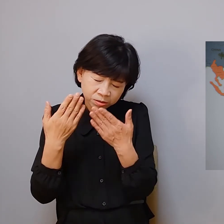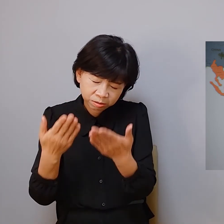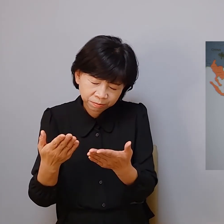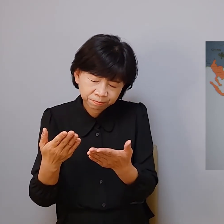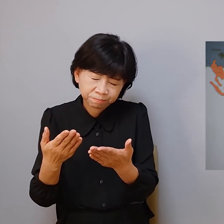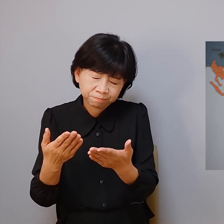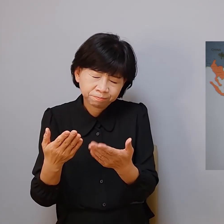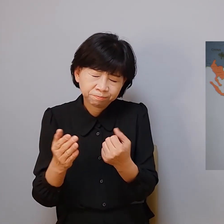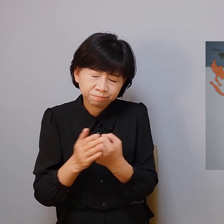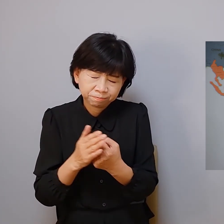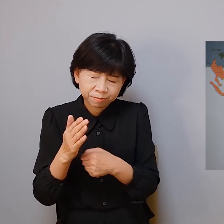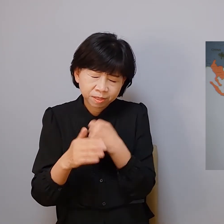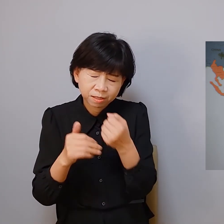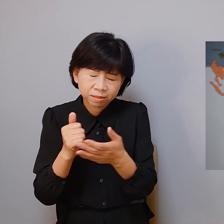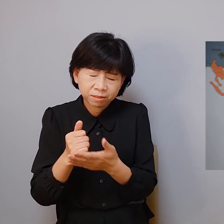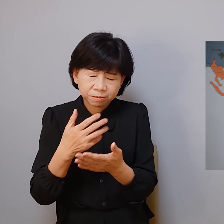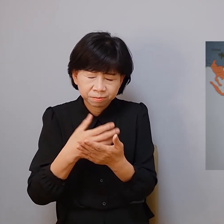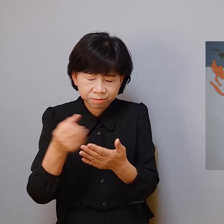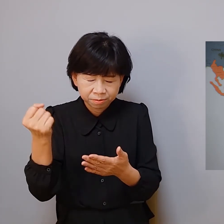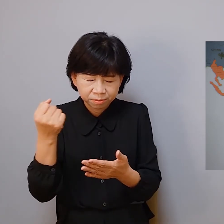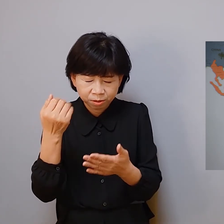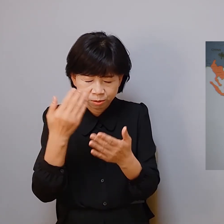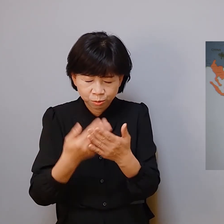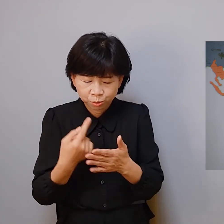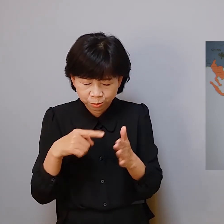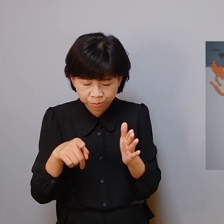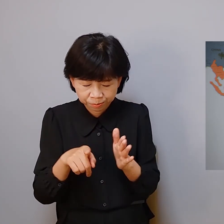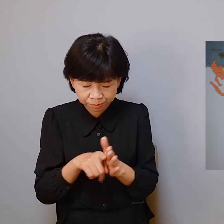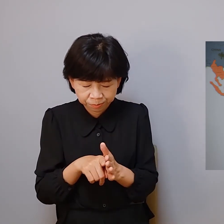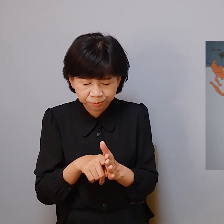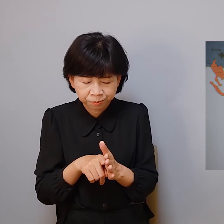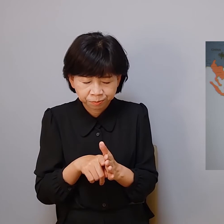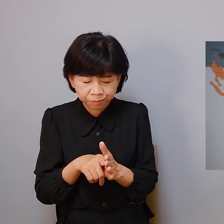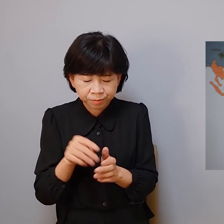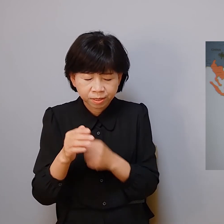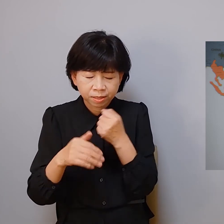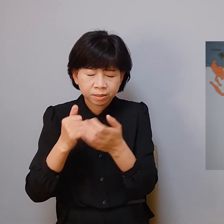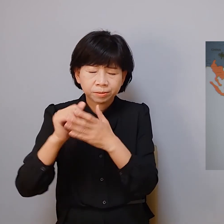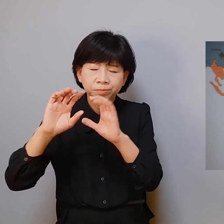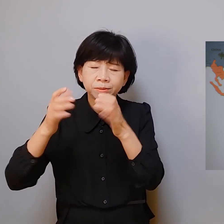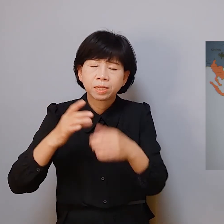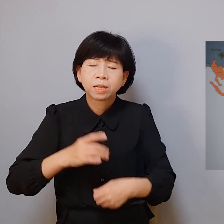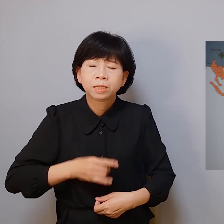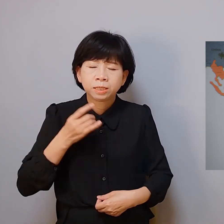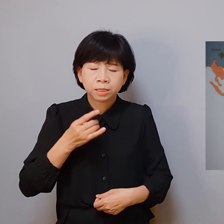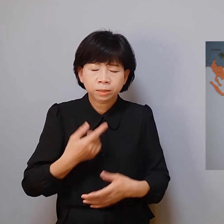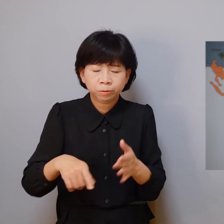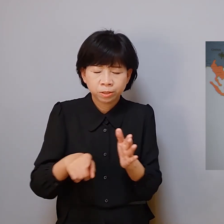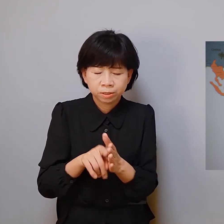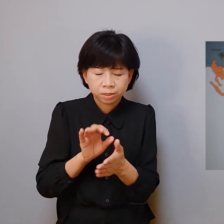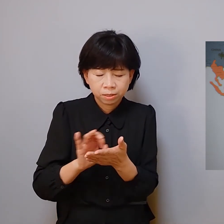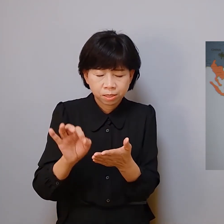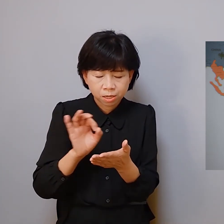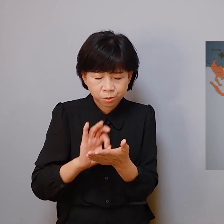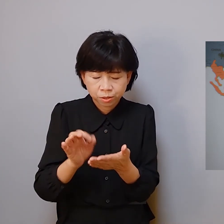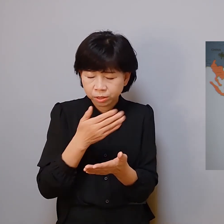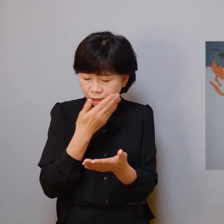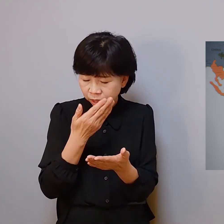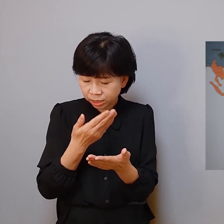드리며 예물로 드리오니 하나님이 받아주실 줄 믿습니다. 하나님의 나라와 의를 위해서